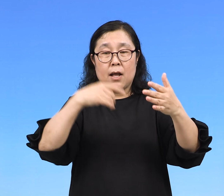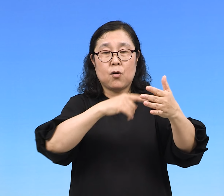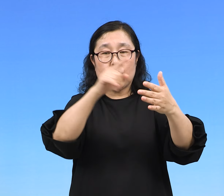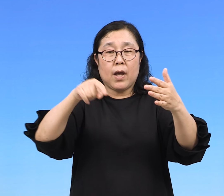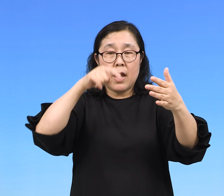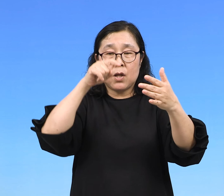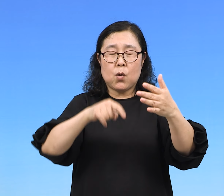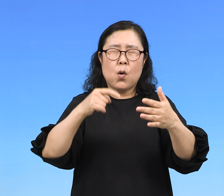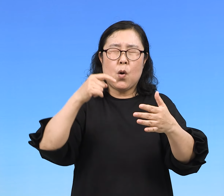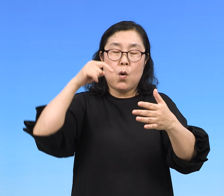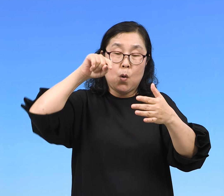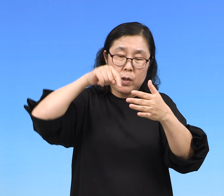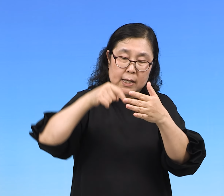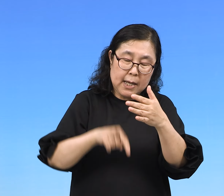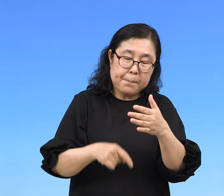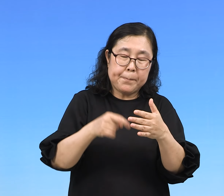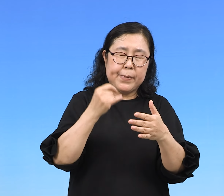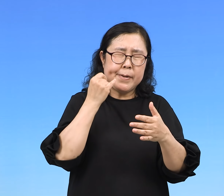깊은 바다처럼